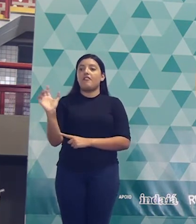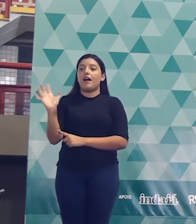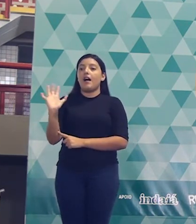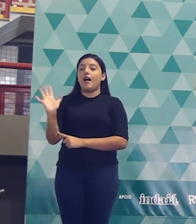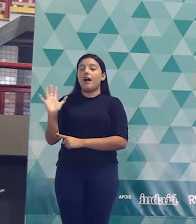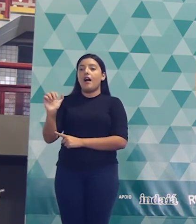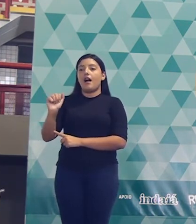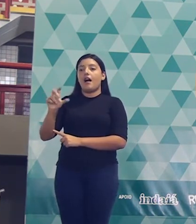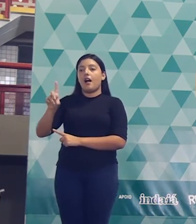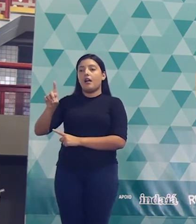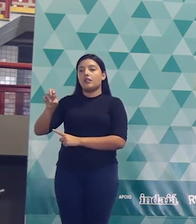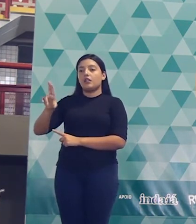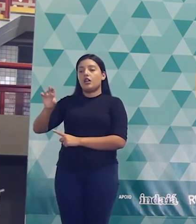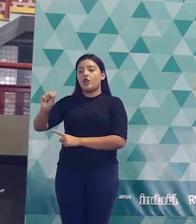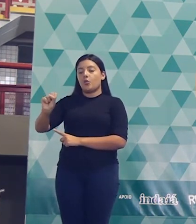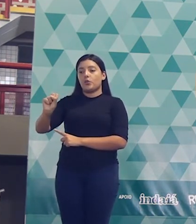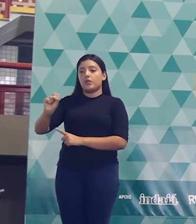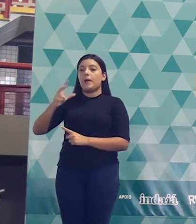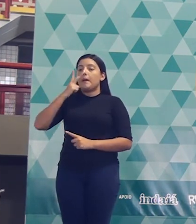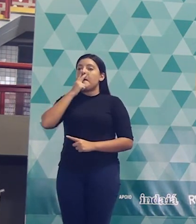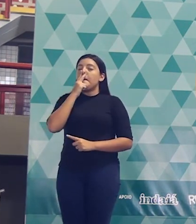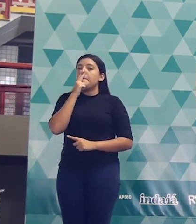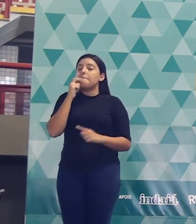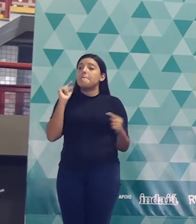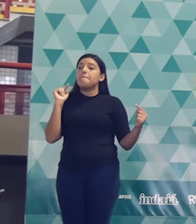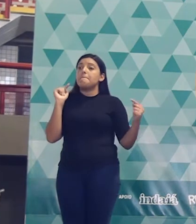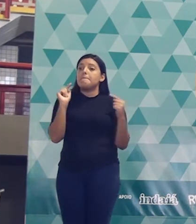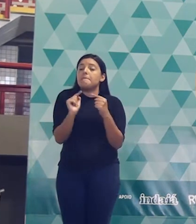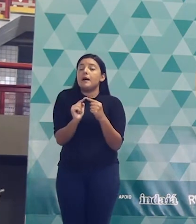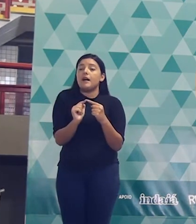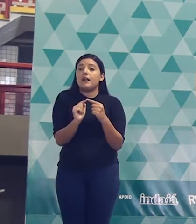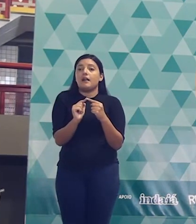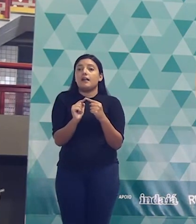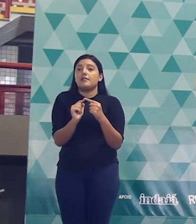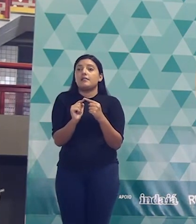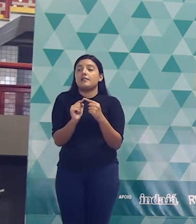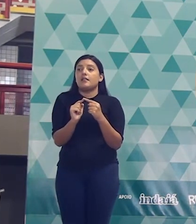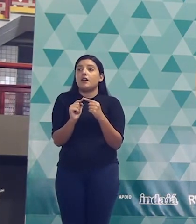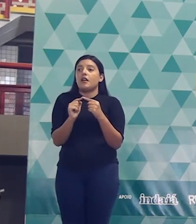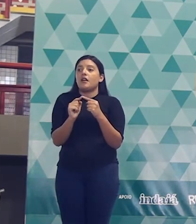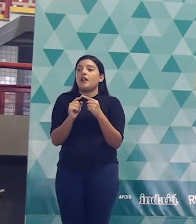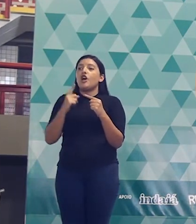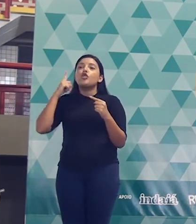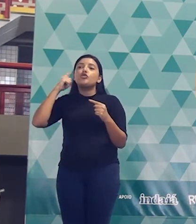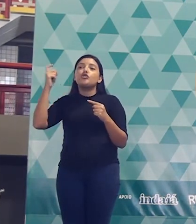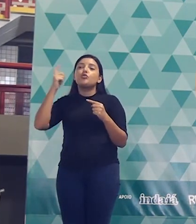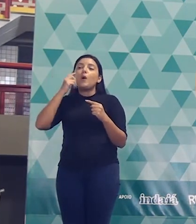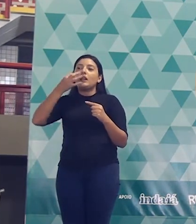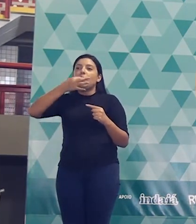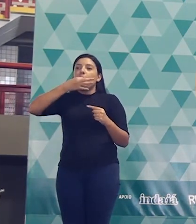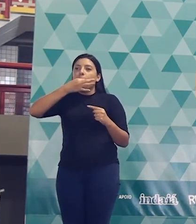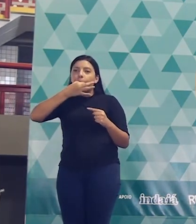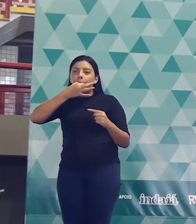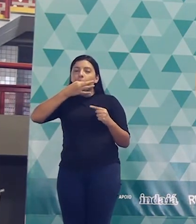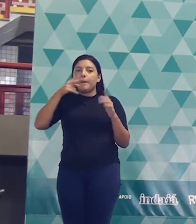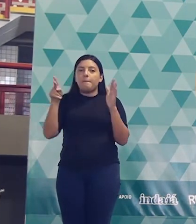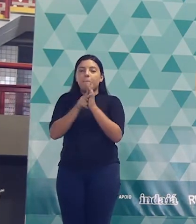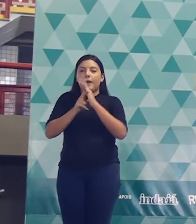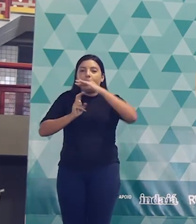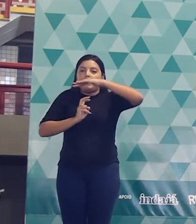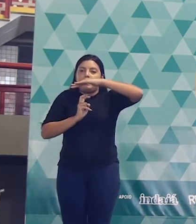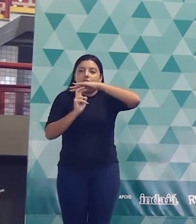adeus, uma interjeição, que vão simular o quê? O barulho do trem, né? O apito do trem.